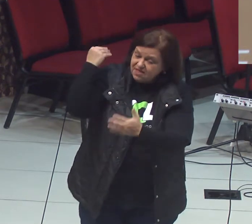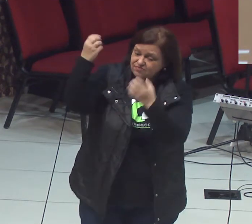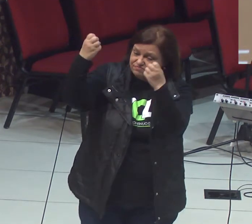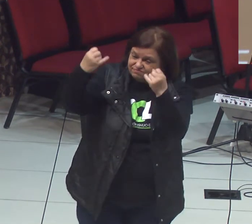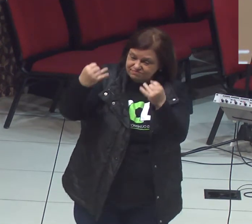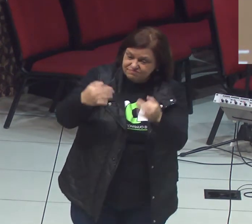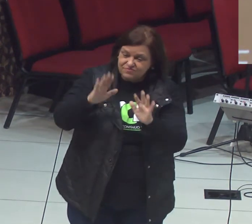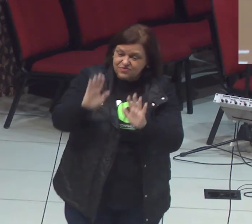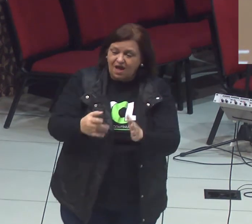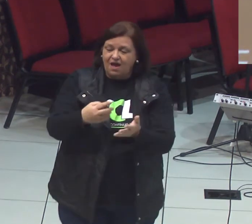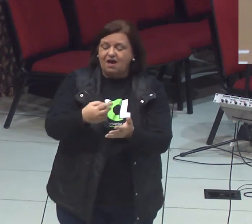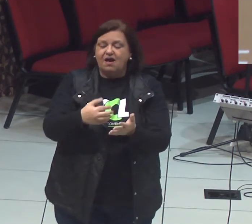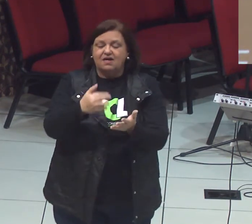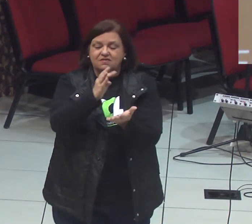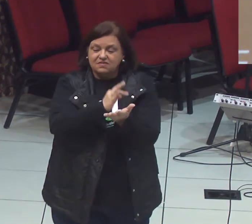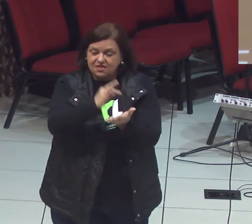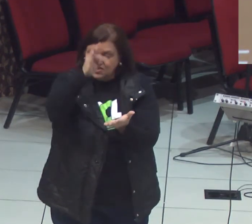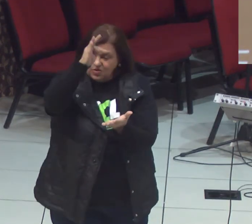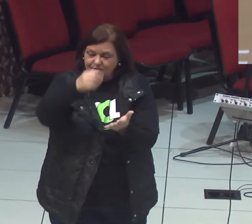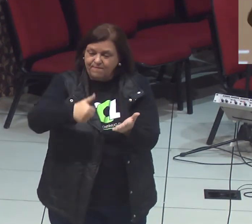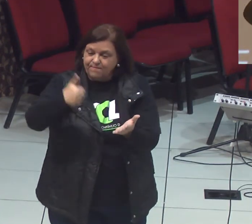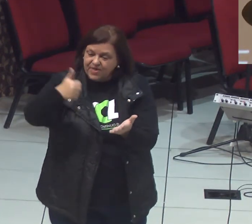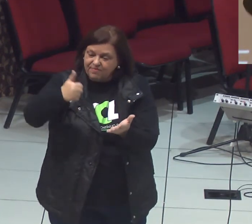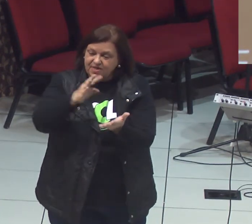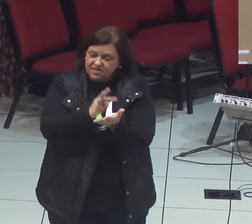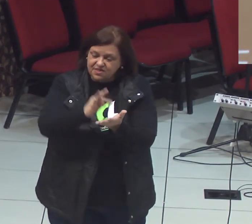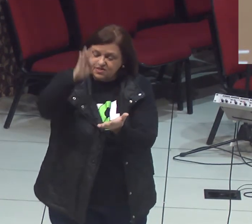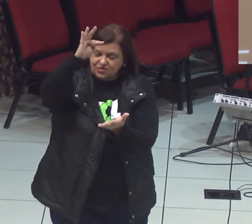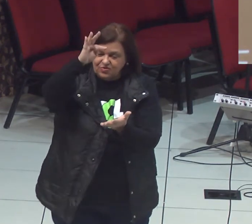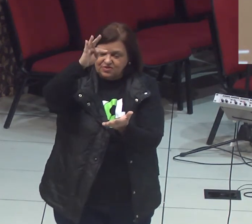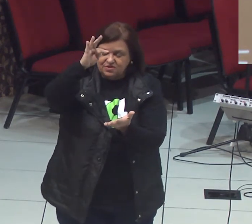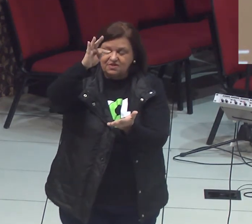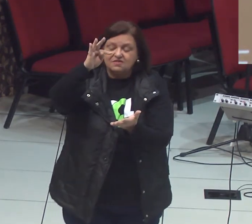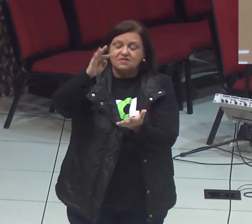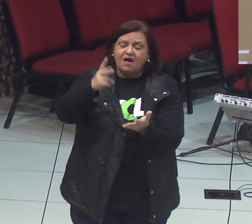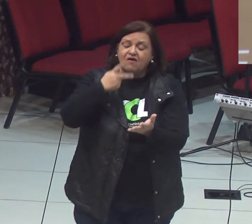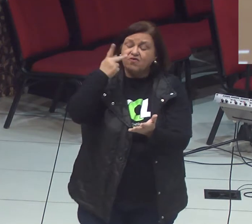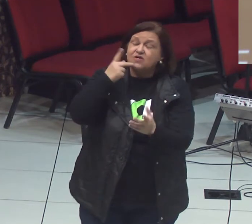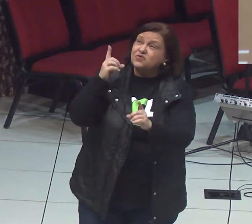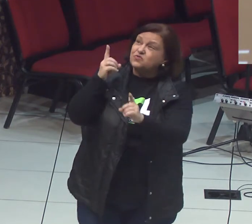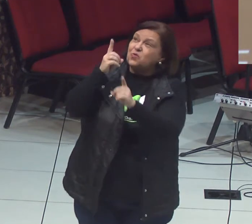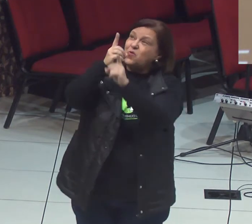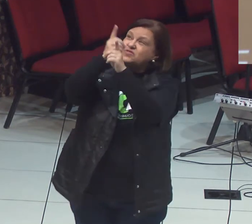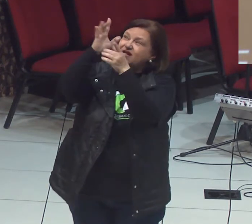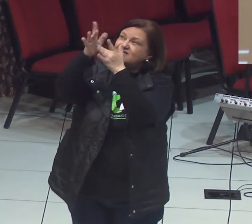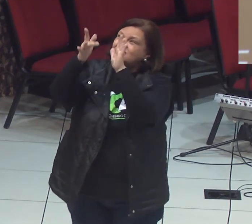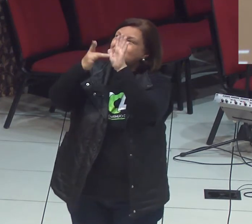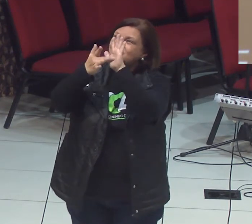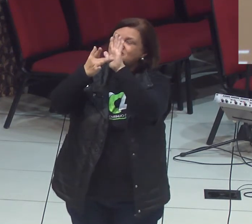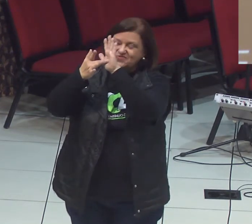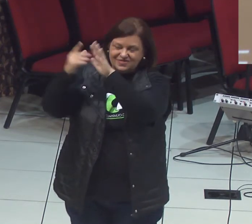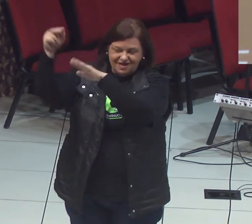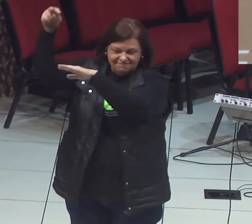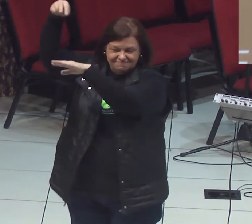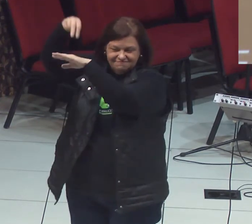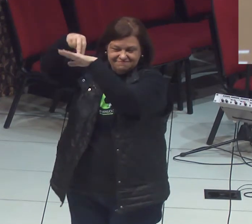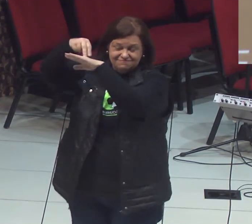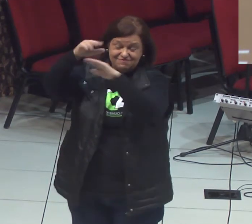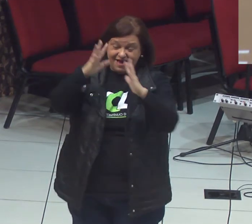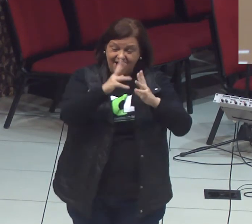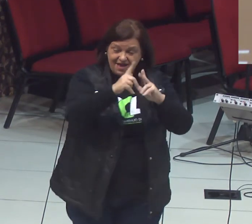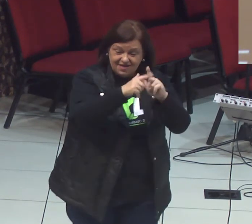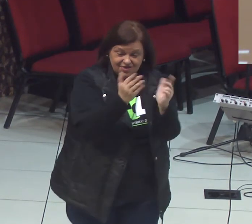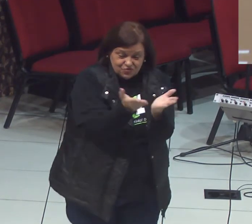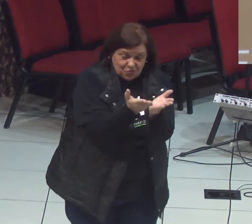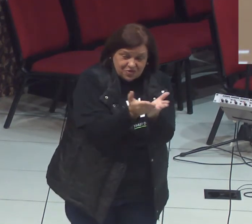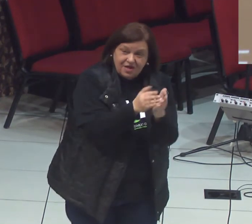encontros, e esse texto fala do nosso encontro com Jesus nos ares. Você deve lembrar disso, né? Então, irmãos, só